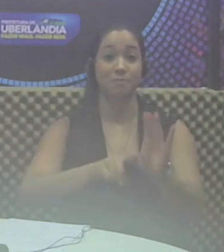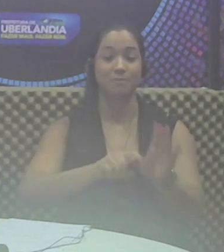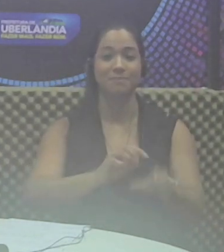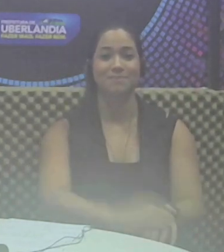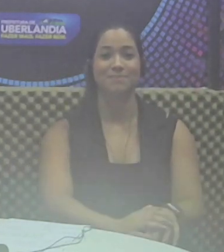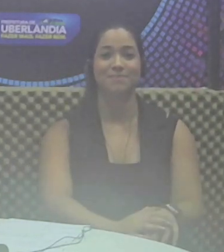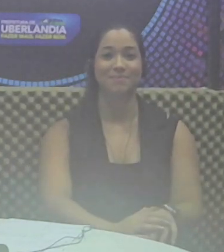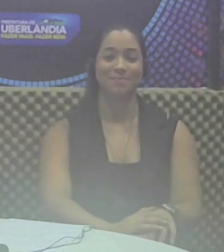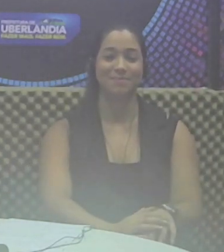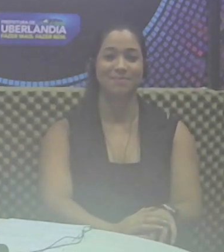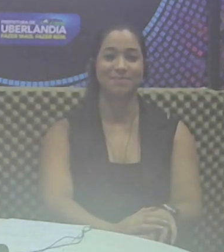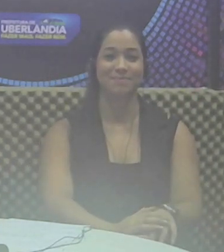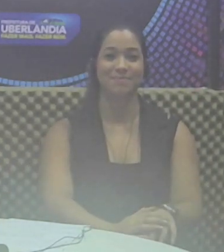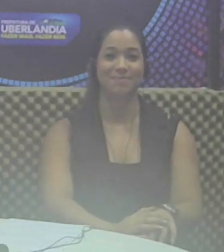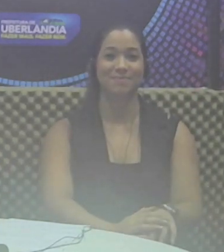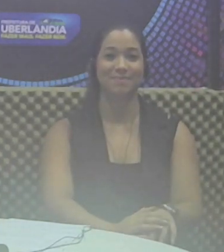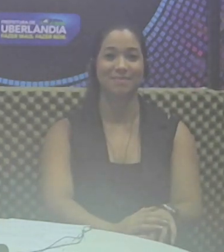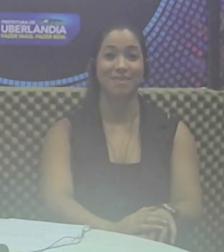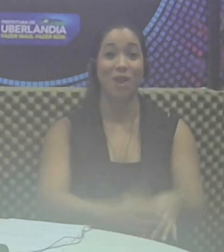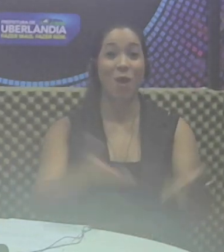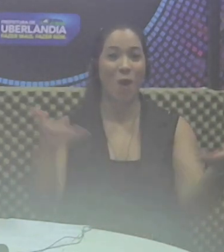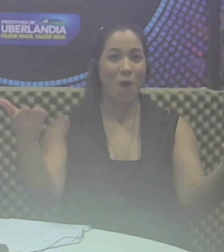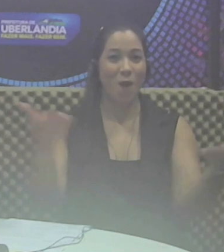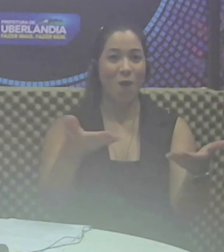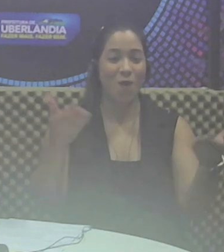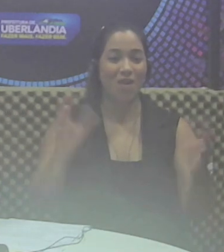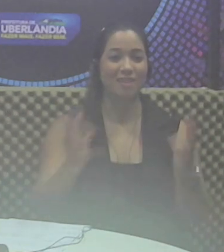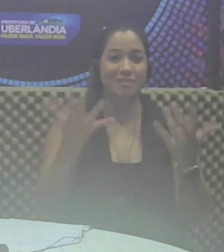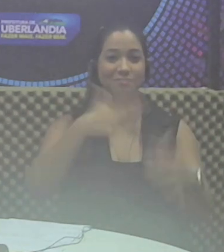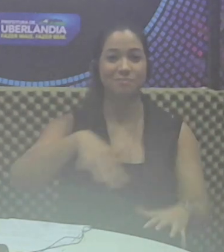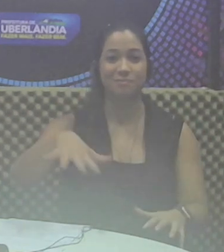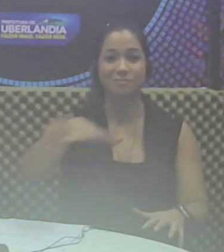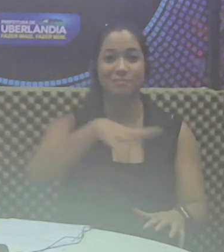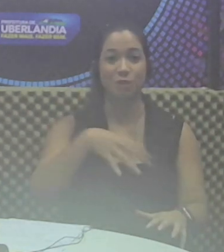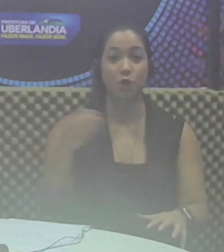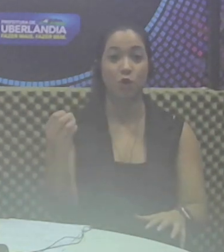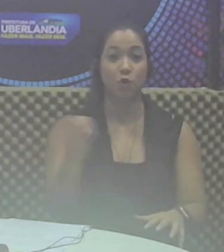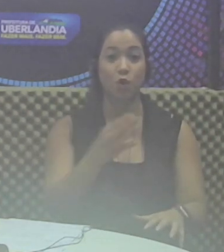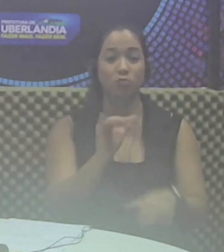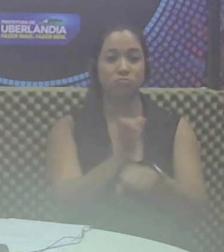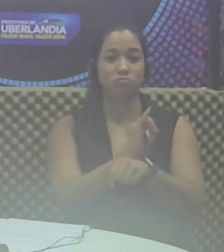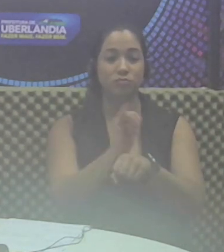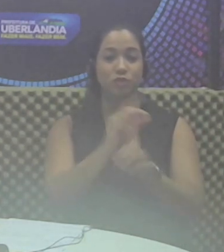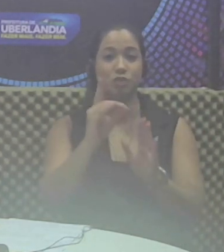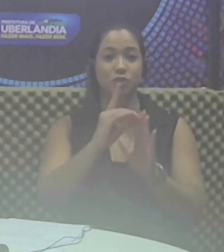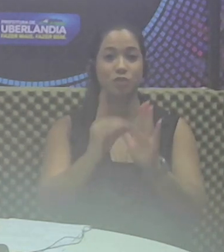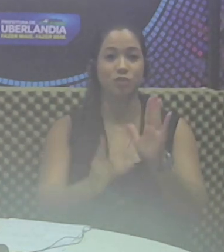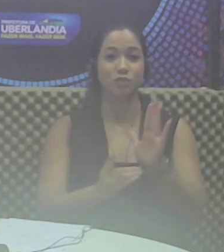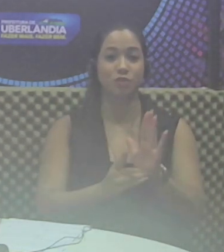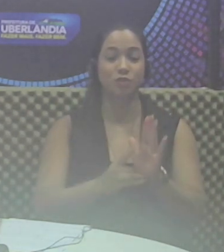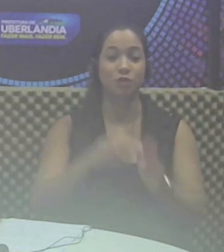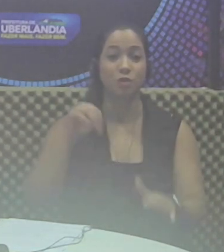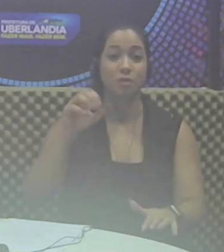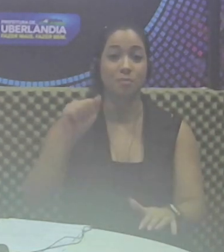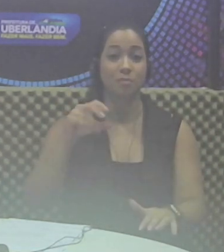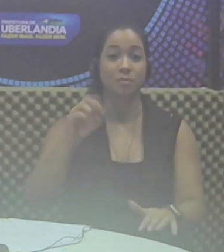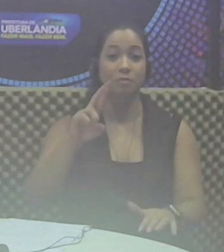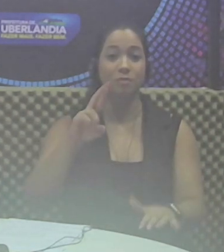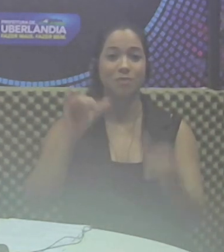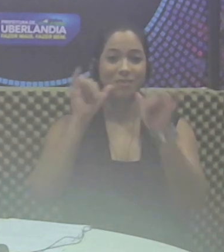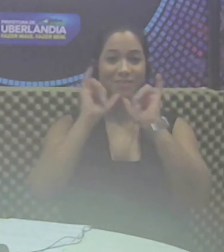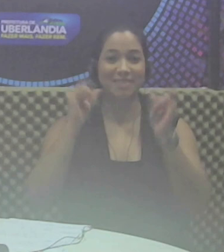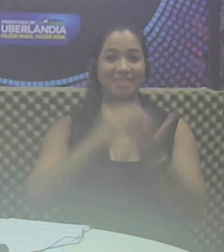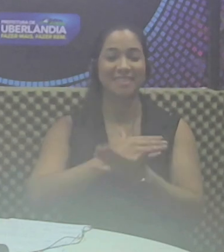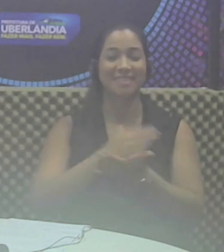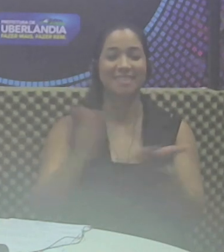pensionistas. Hoje tem fórum regional do novo plano diretor no bairro Mansur. Essas e outras notícias a